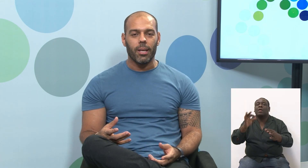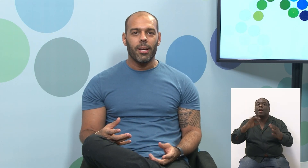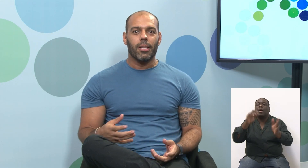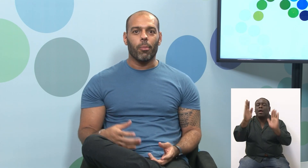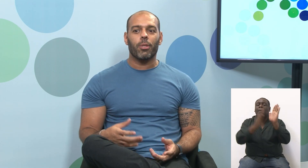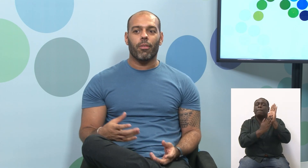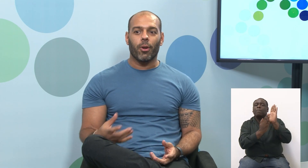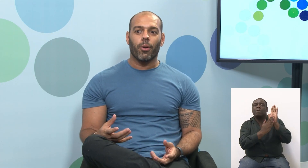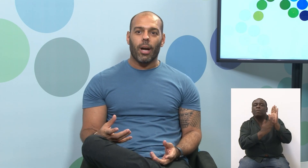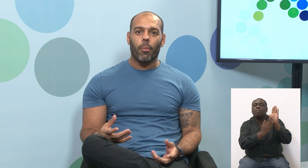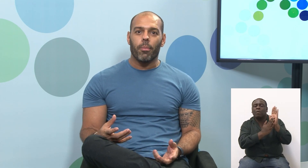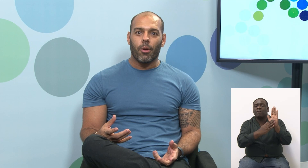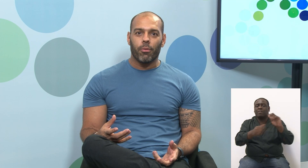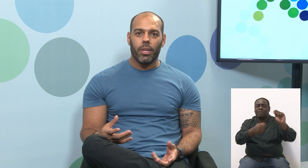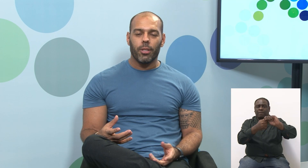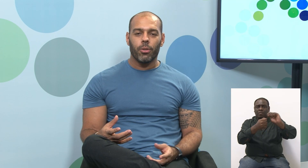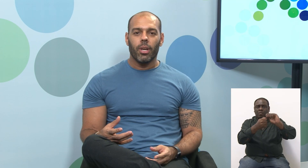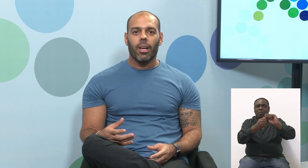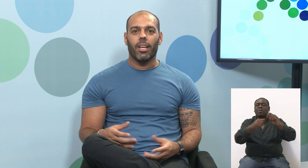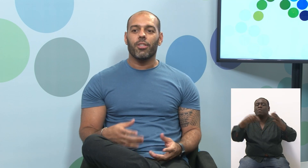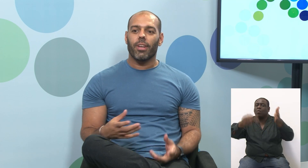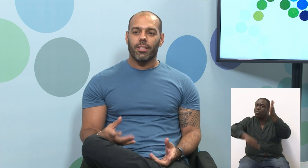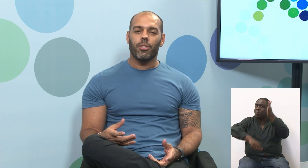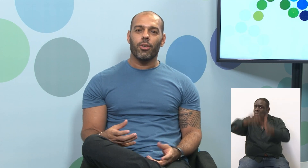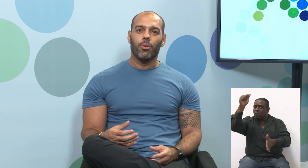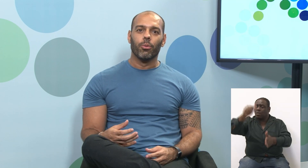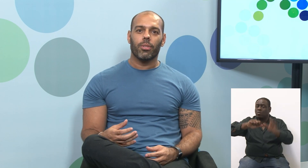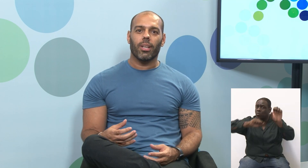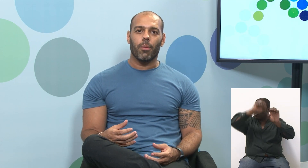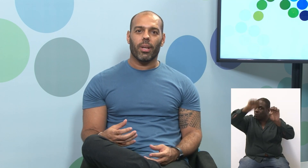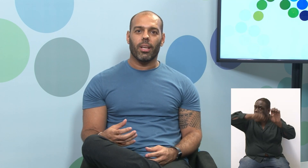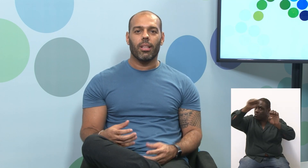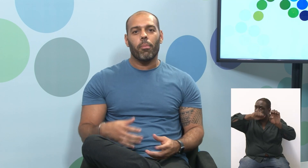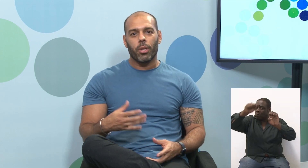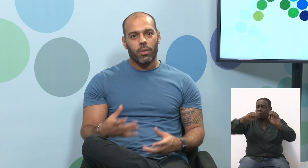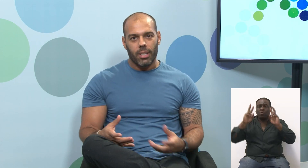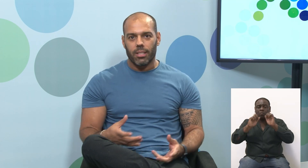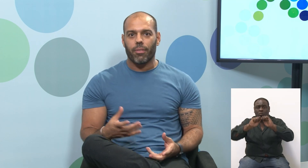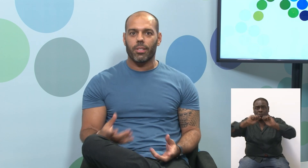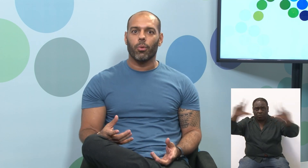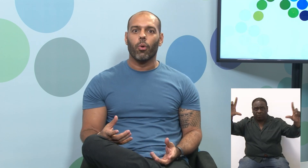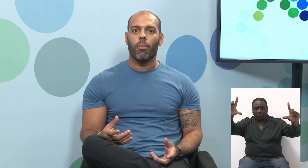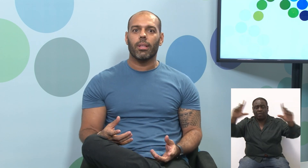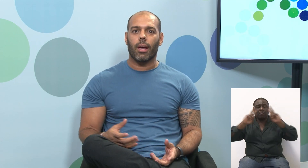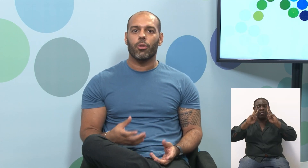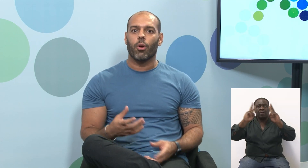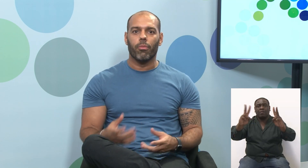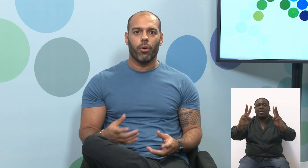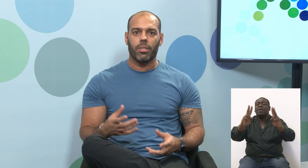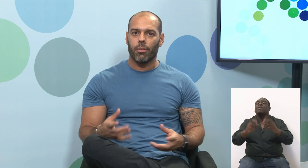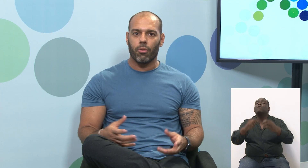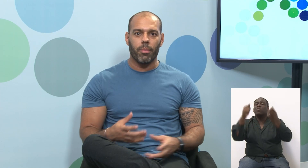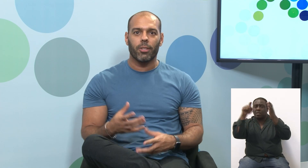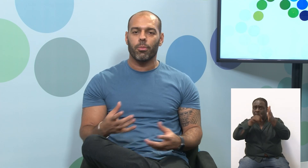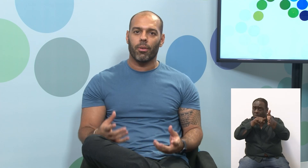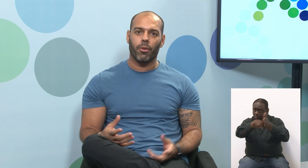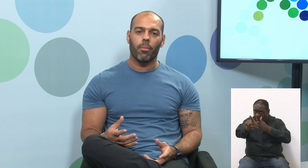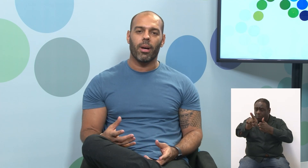aqui. Então o pessoal vai colocar o primeiro vídeo e a gente vai assistir juntos aqui para que depois você quiser fazer algum comentário de como foi o desenvolvimento de uma